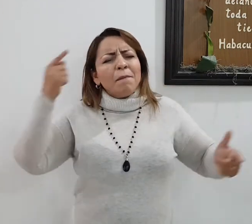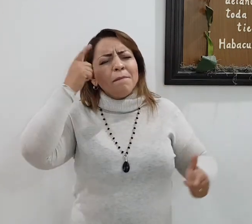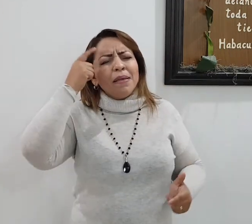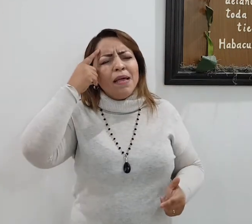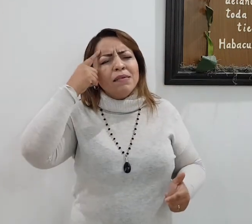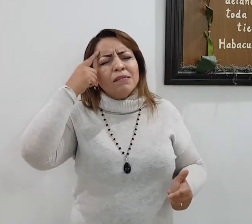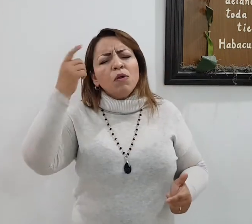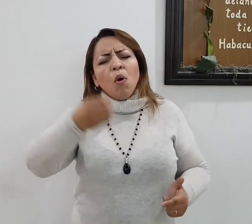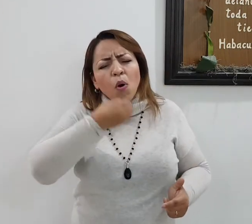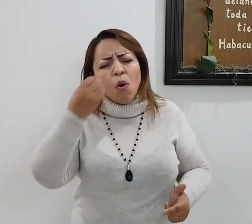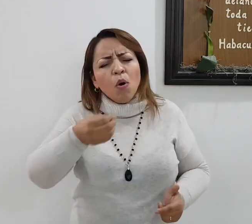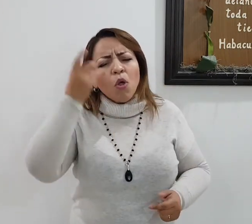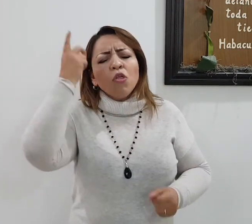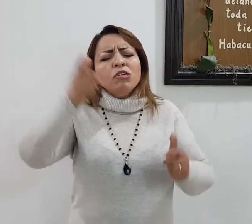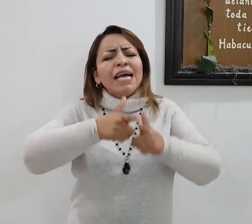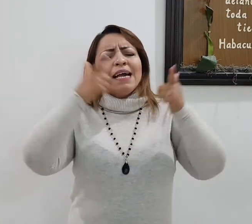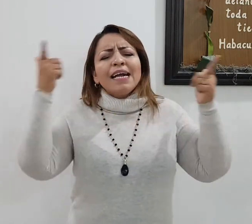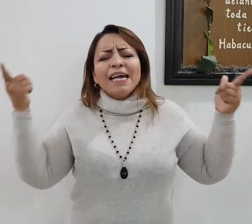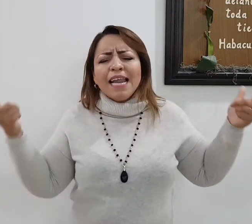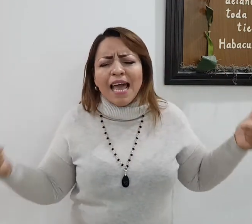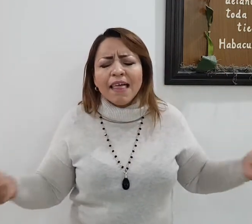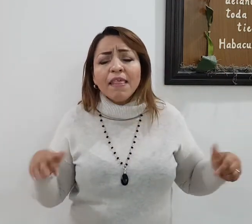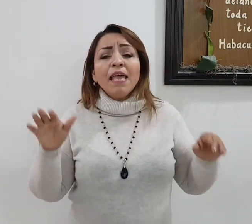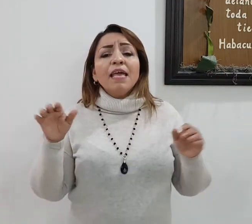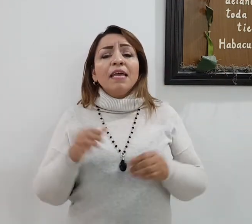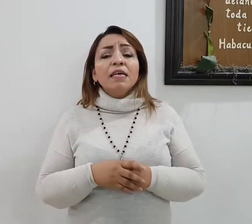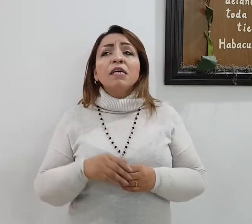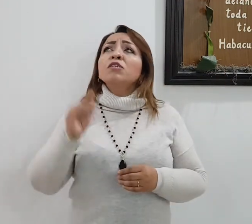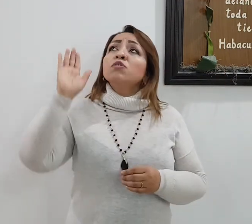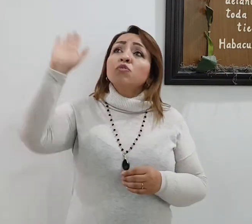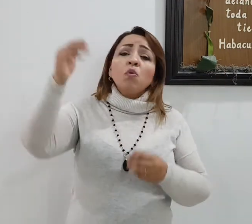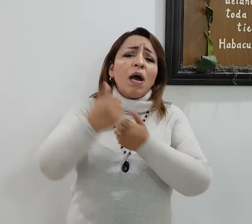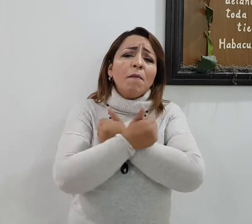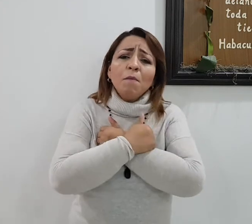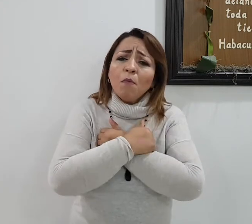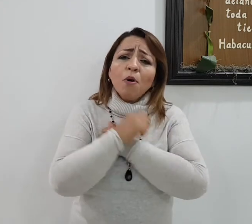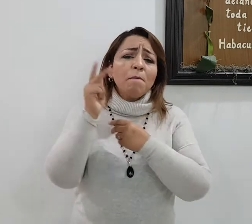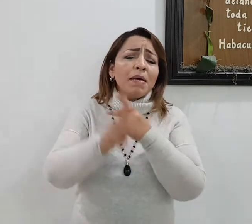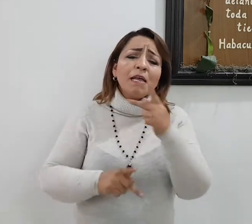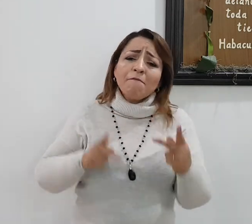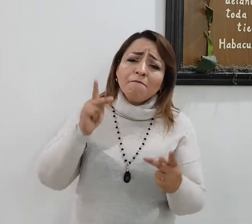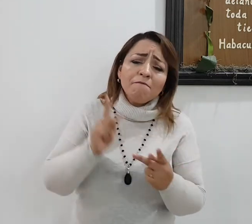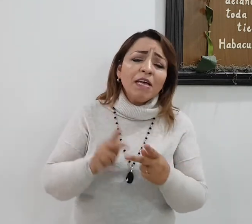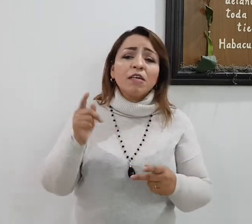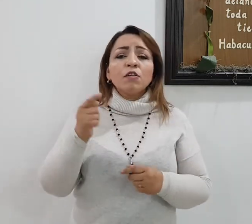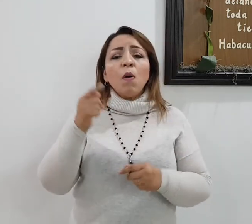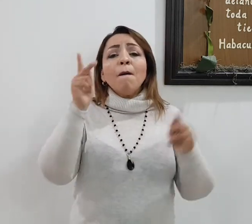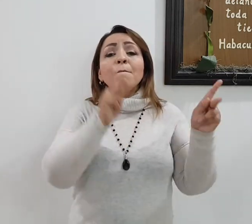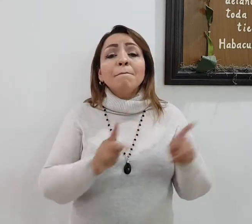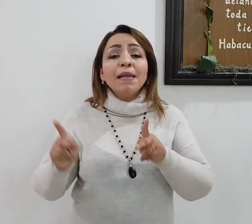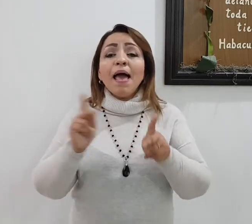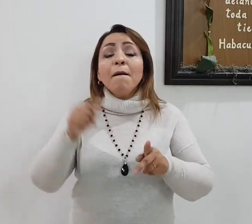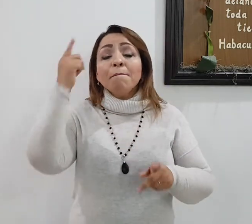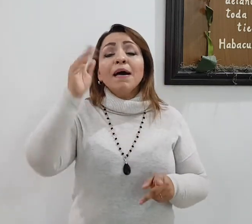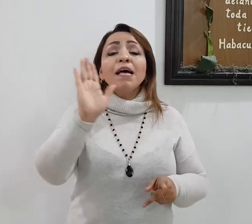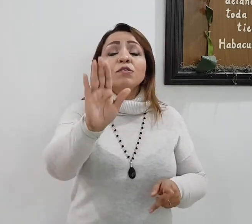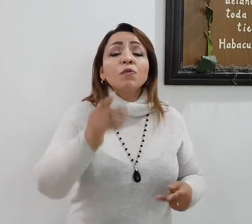su fuerza, su interés y amor perfecto por nosotros, su plan para nuestras vidas, las habilidades, dones y talentos que Dios le ha